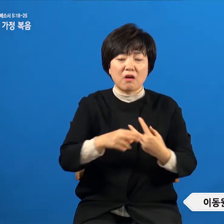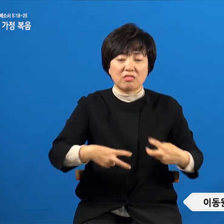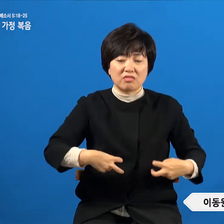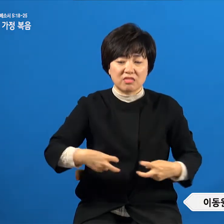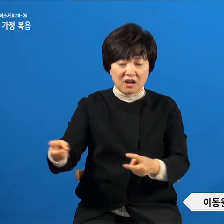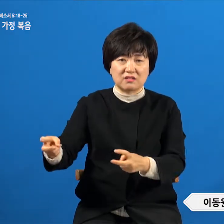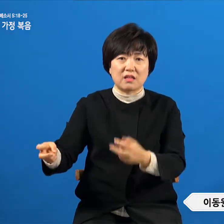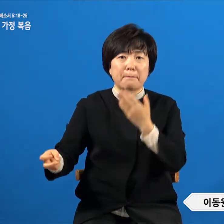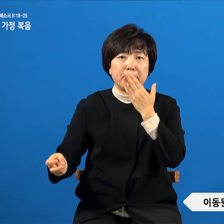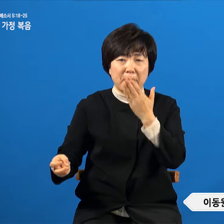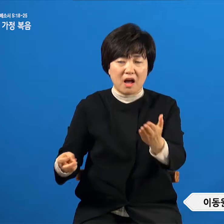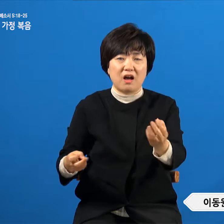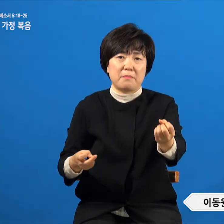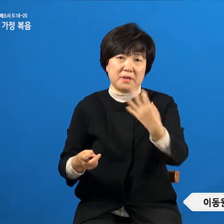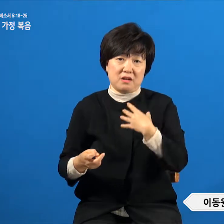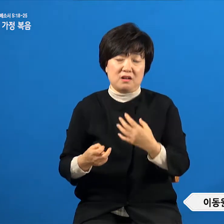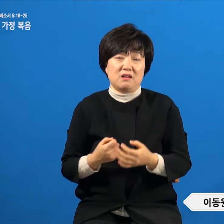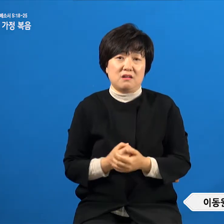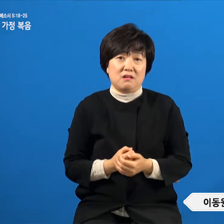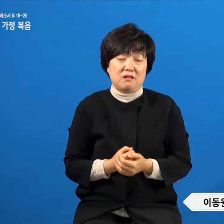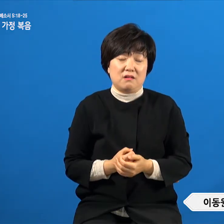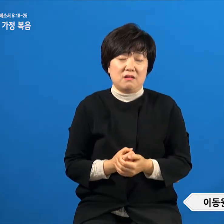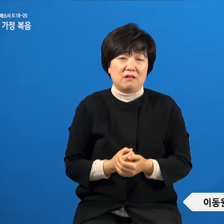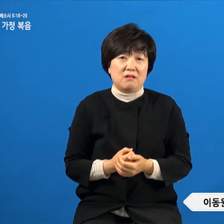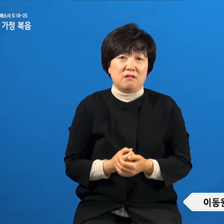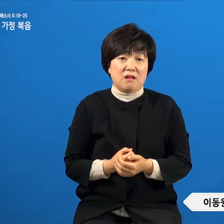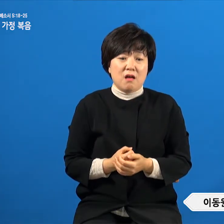낙태가 가능할 수도 있겠죠 라는 말을 흘렸어요.